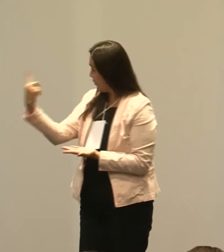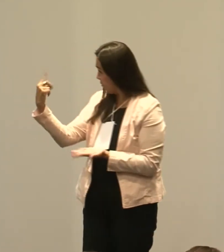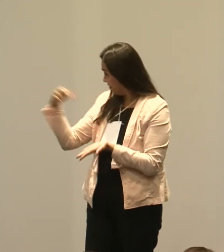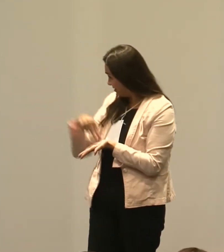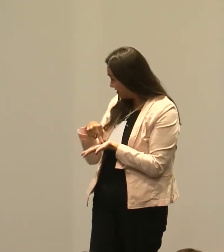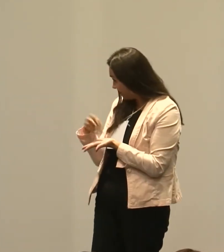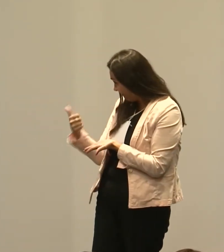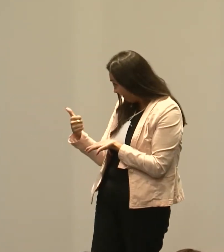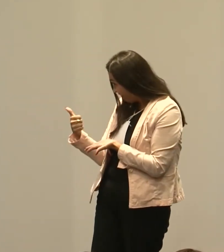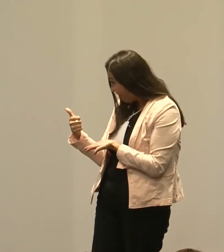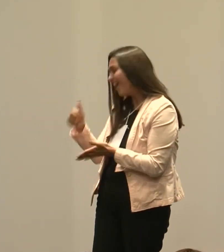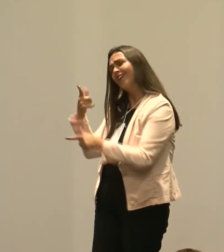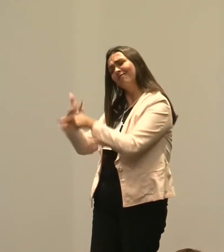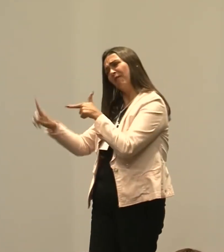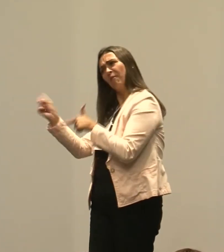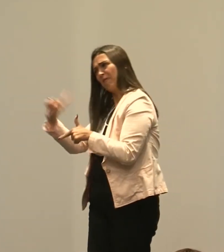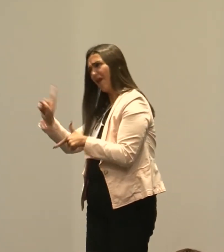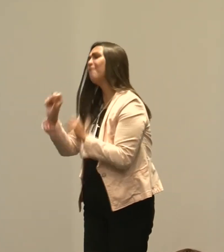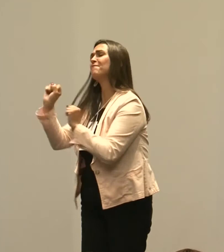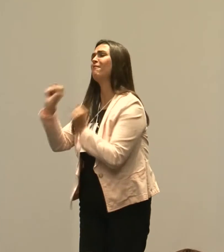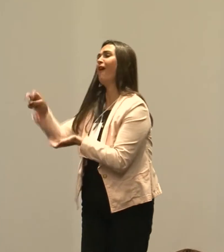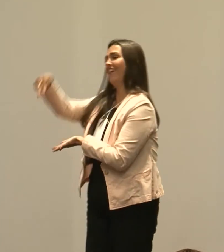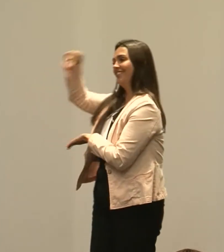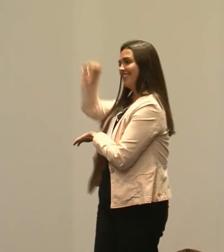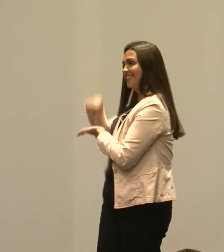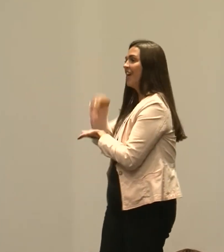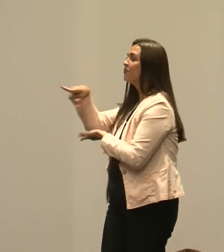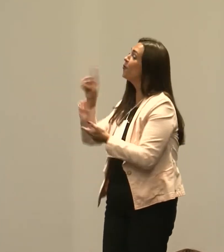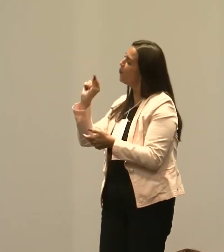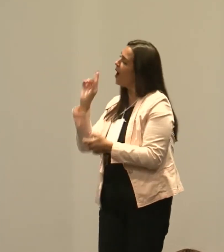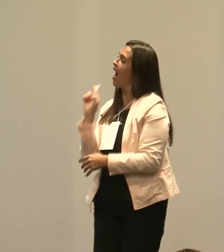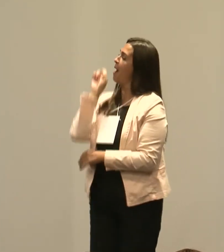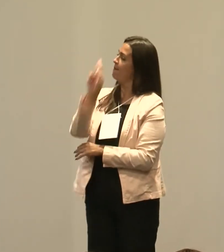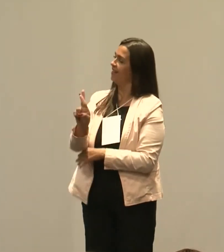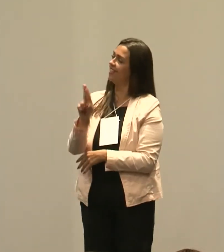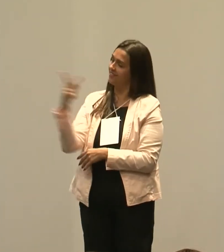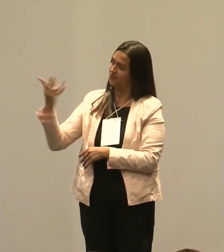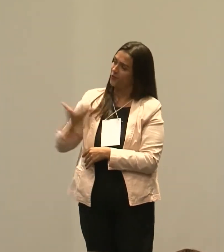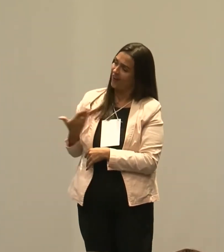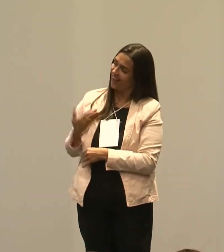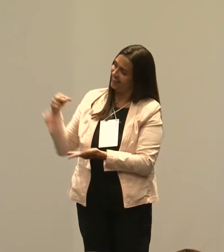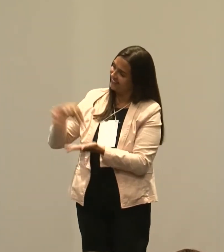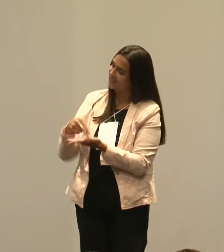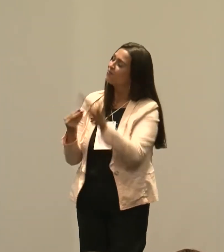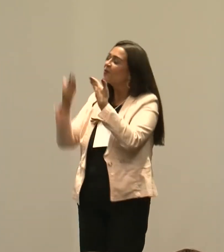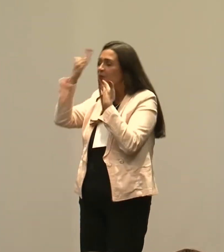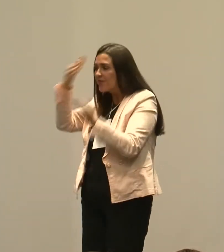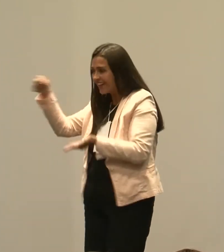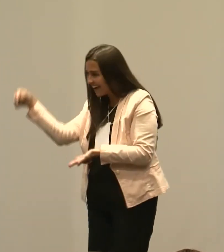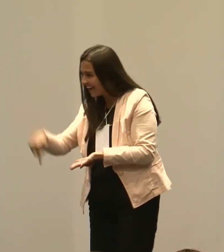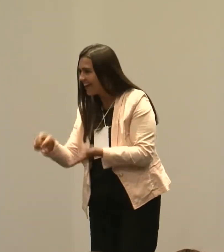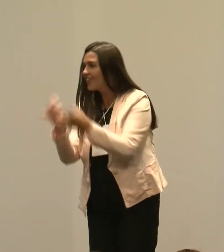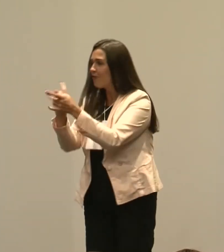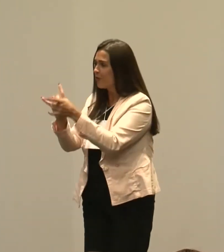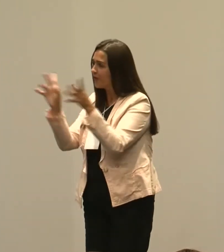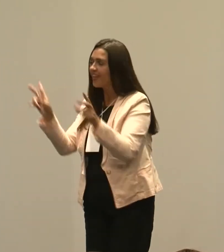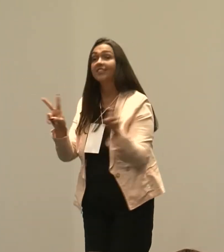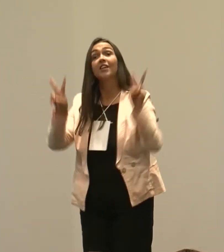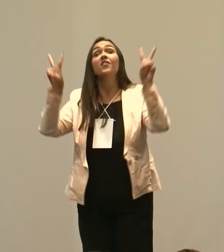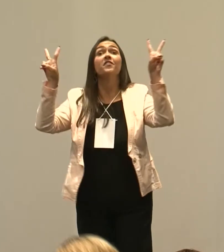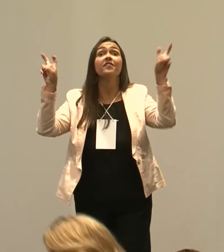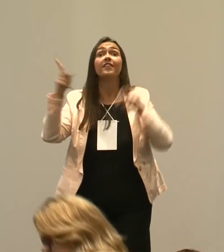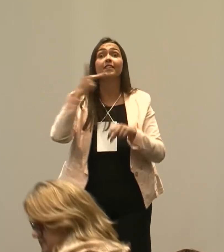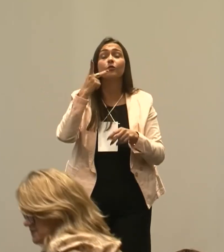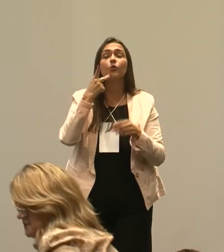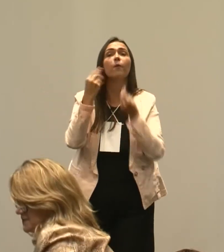Desculpa, não consegui fazer o contato com você. Então, é só uma que vai fazer a apresentação, não tem problema. Você está representando seus